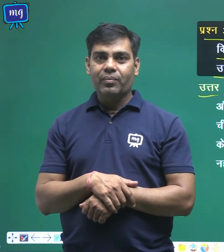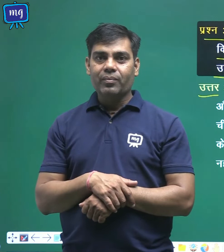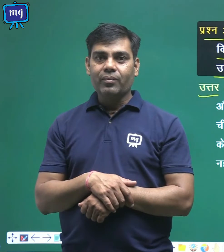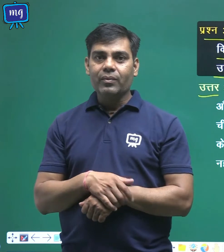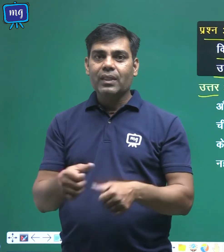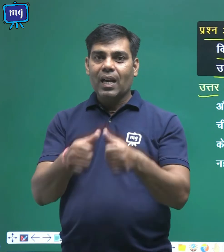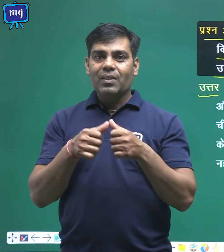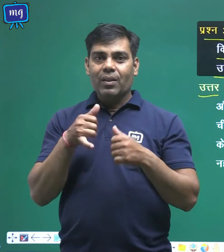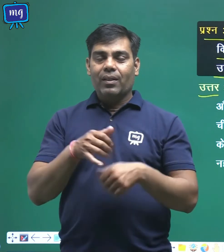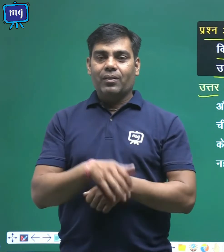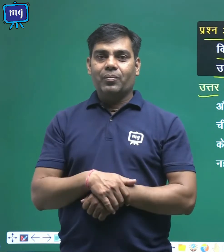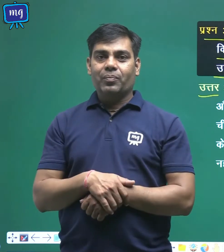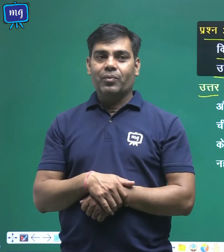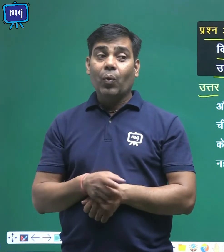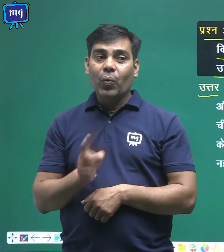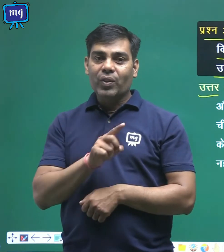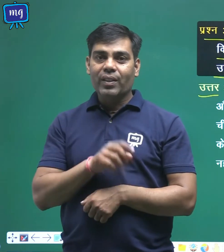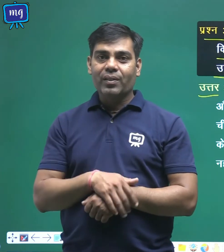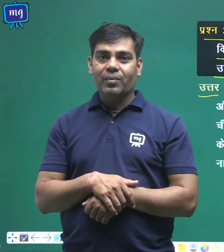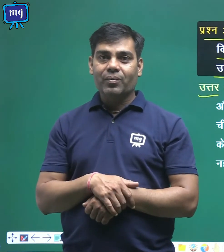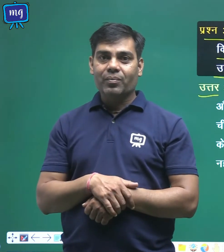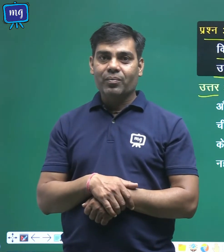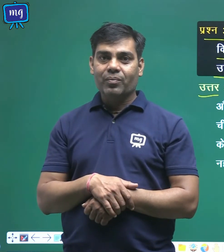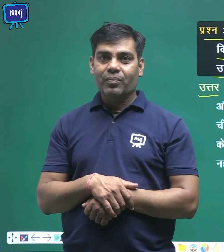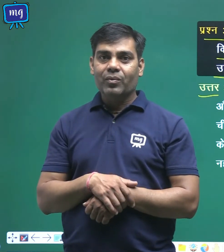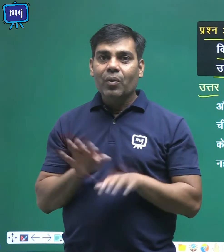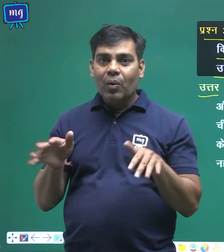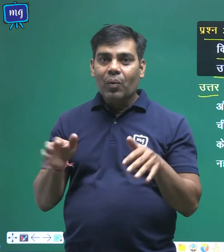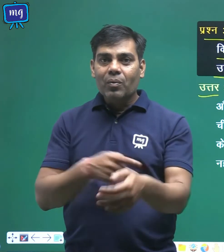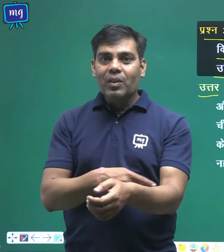उत्तर है उसने कुरज को